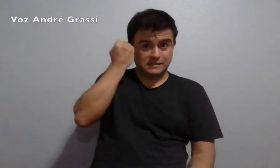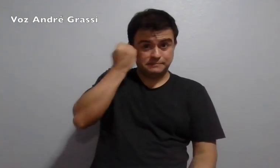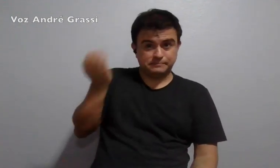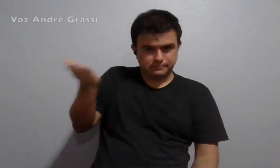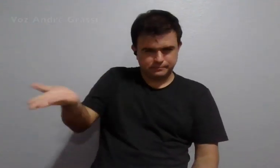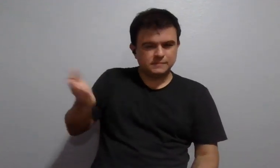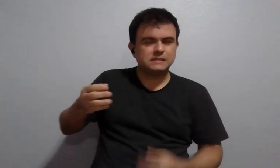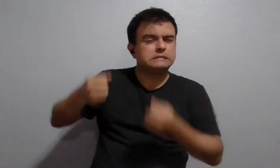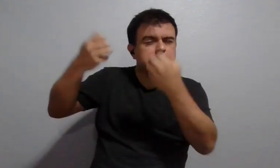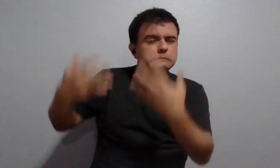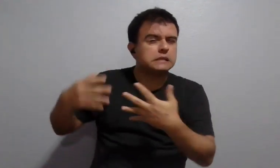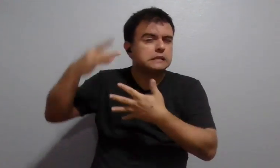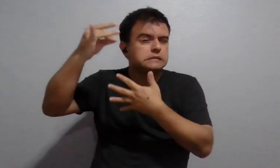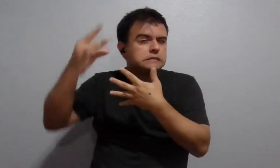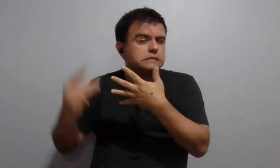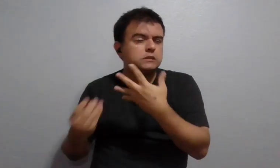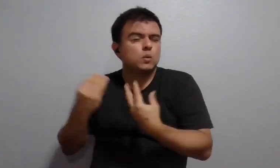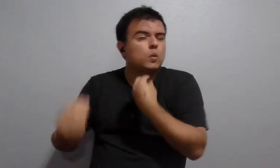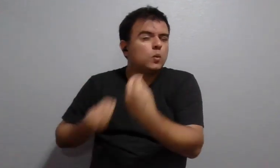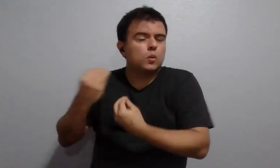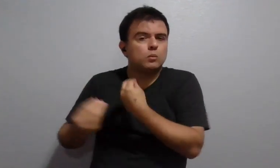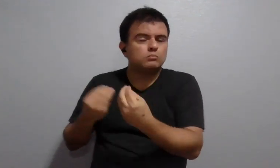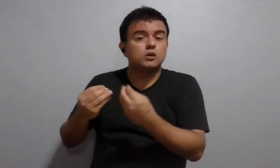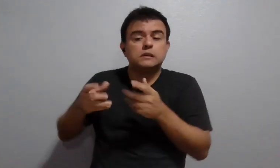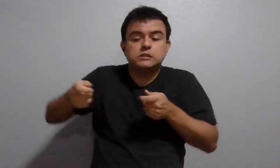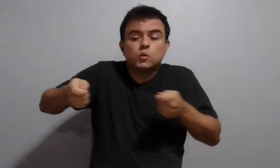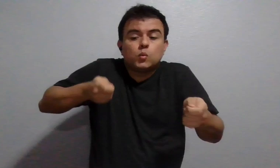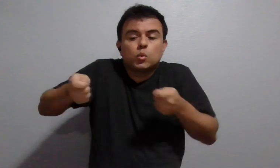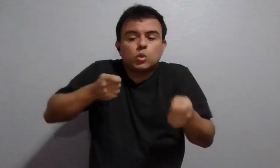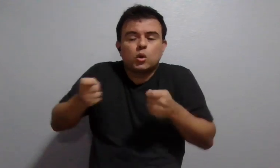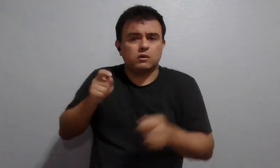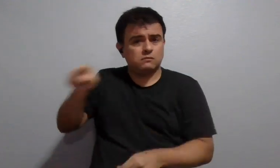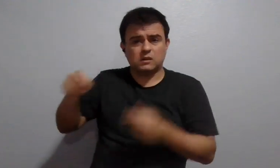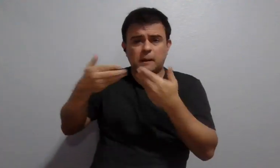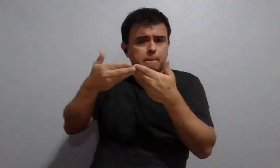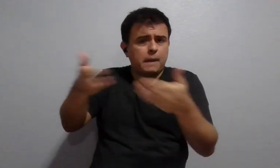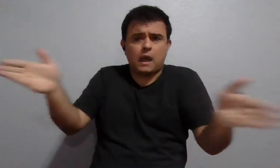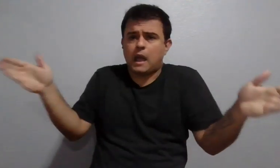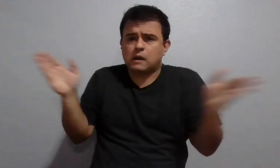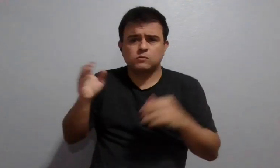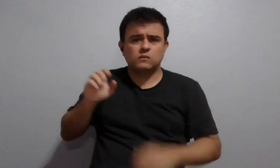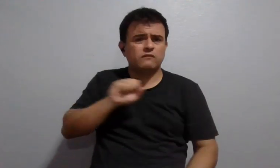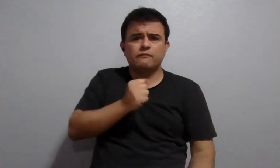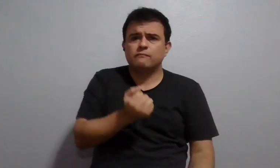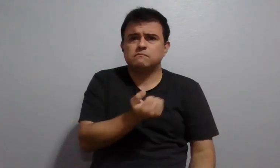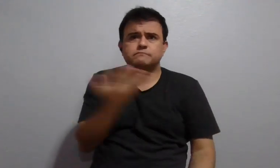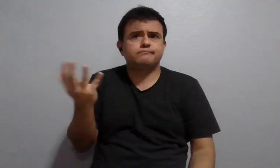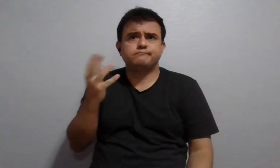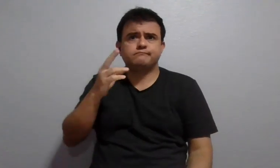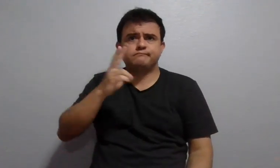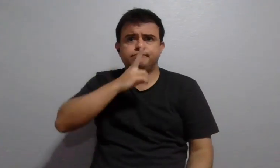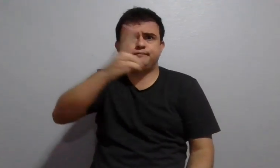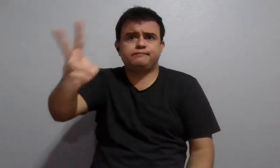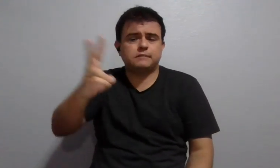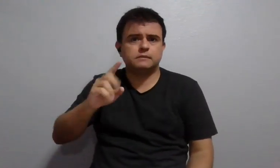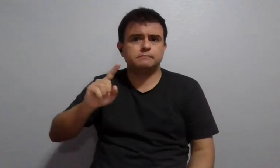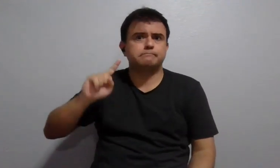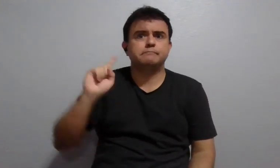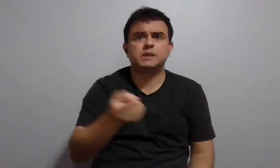do gerenciamento de um grupo como esse, que é aberto a milhares de participantes, os quais acabam postando